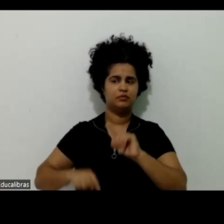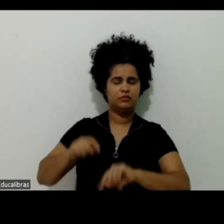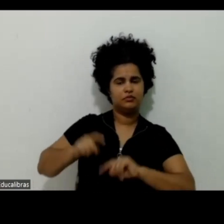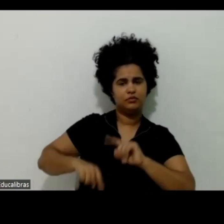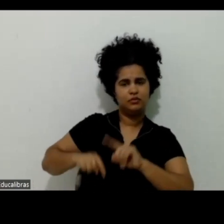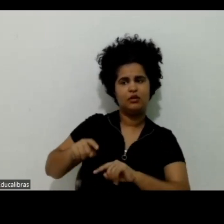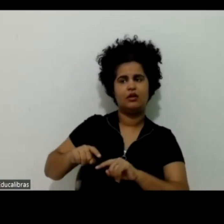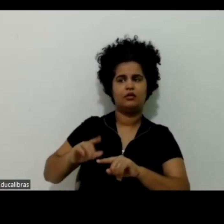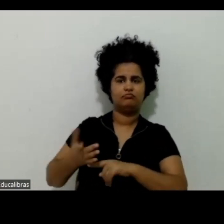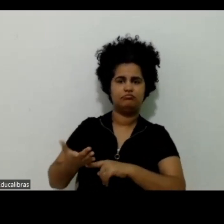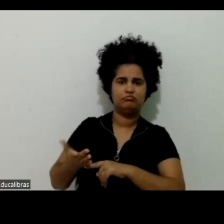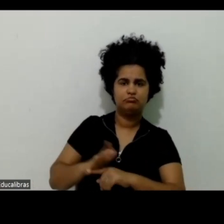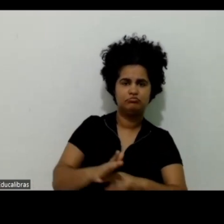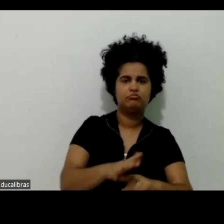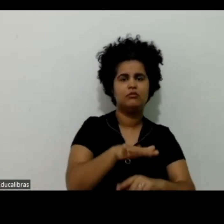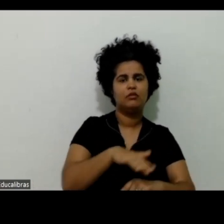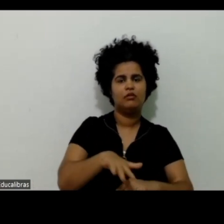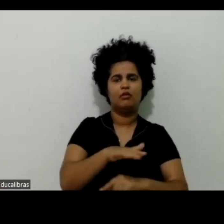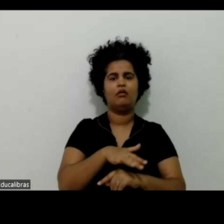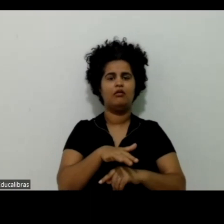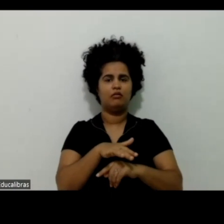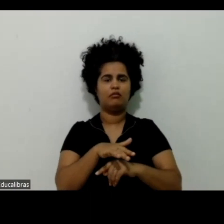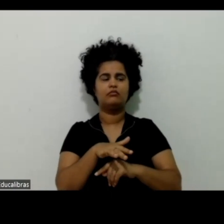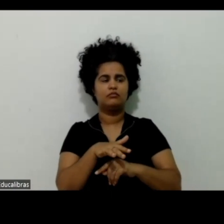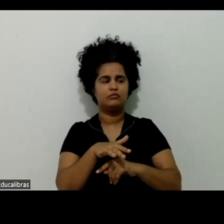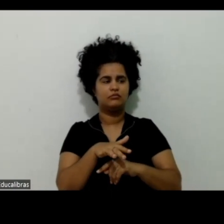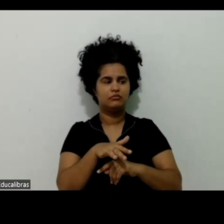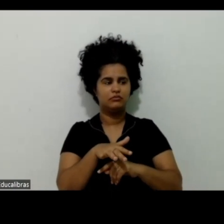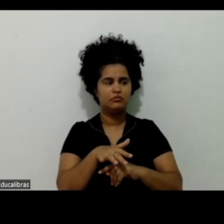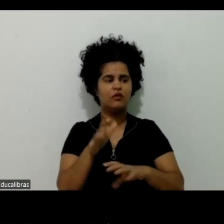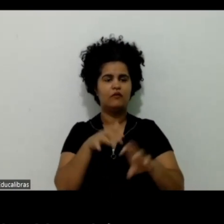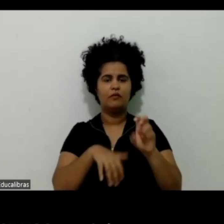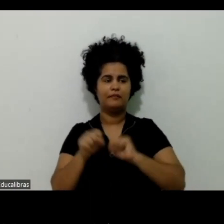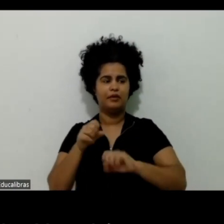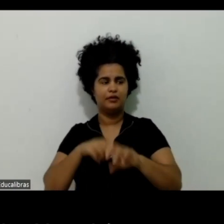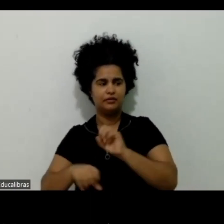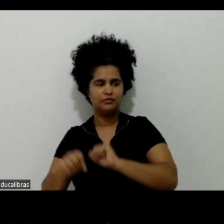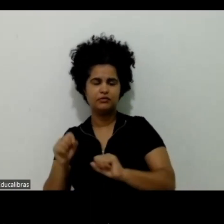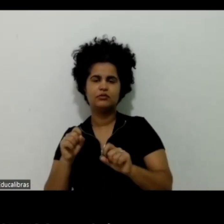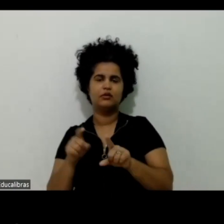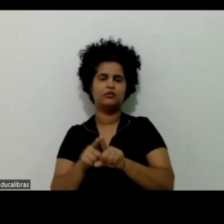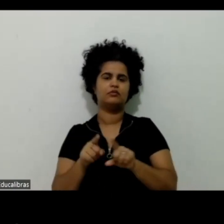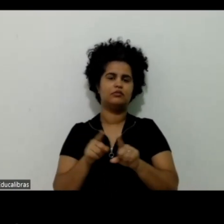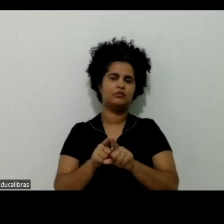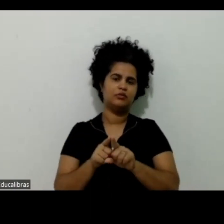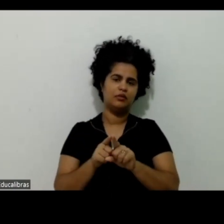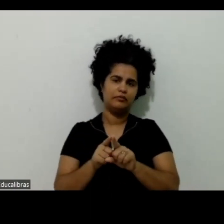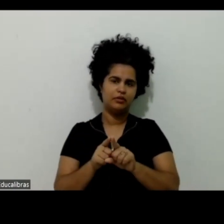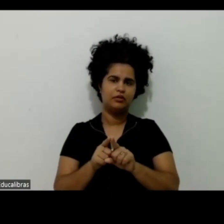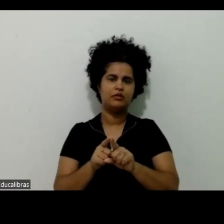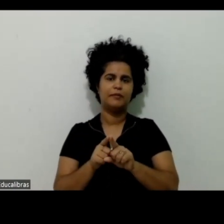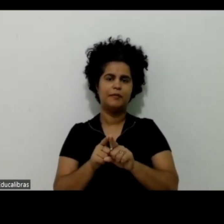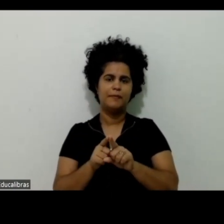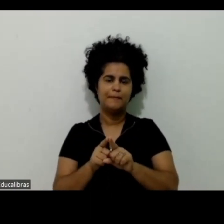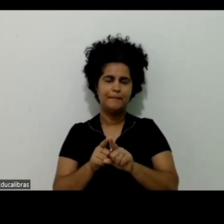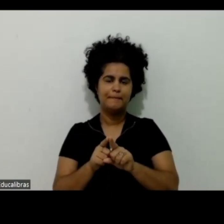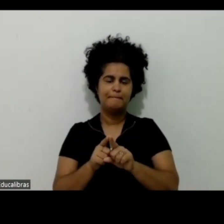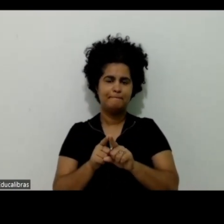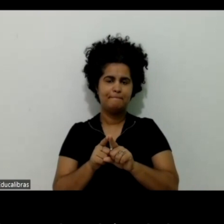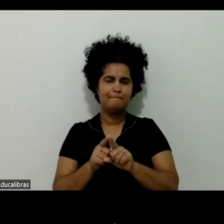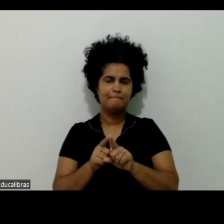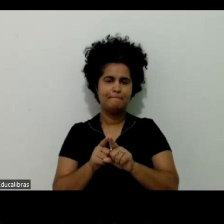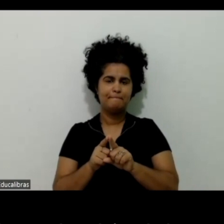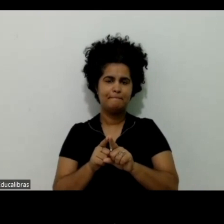as áreas, né, de formação, enfim, o conjunto Cefés-Cres também vem reafirmando, né,